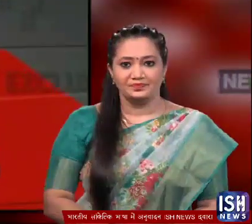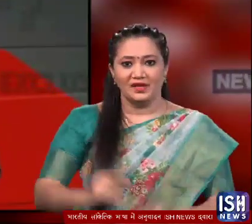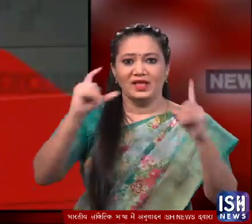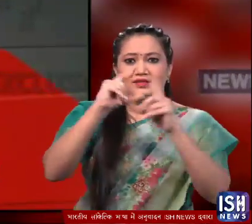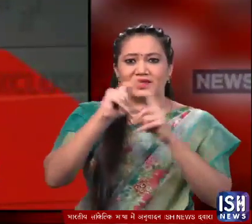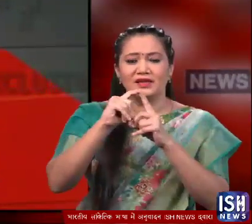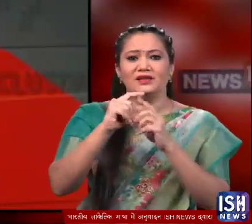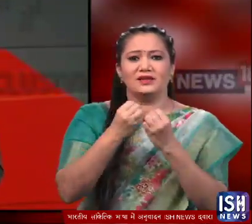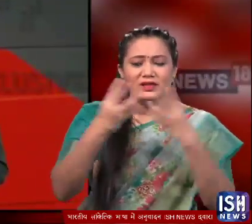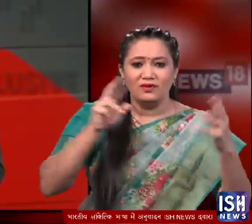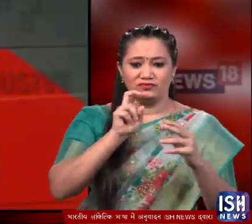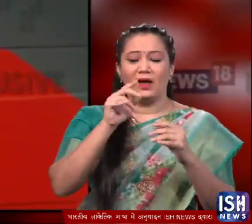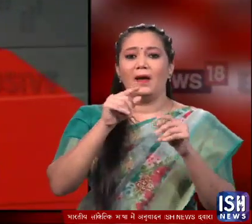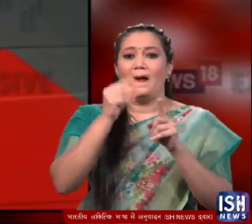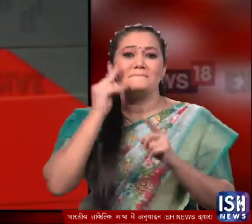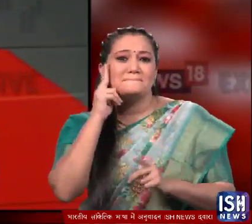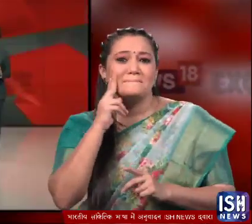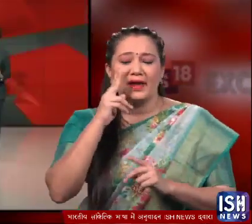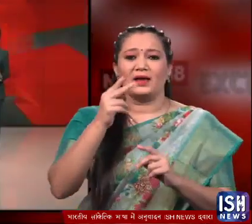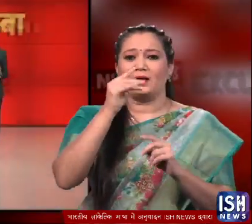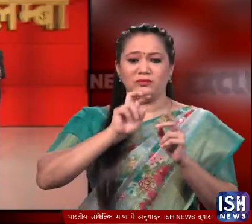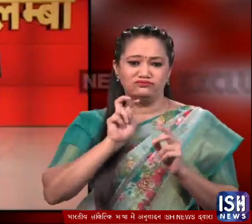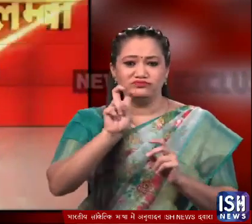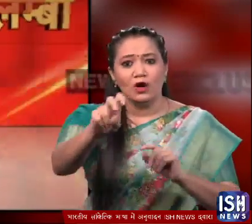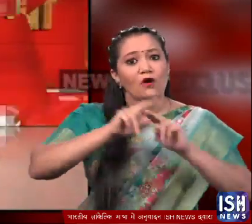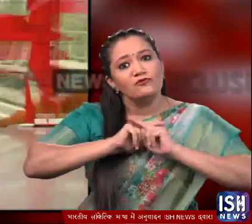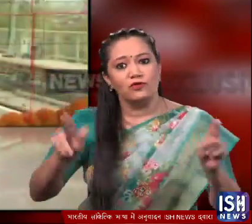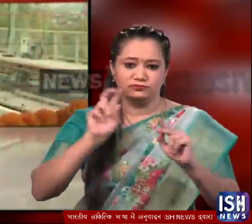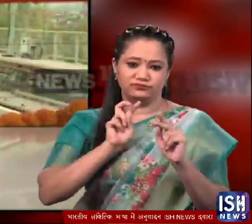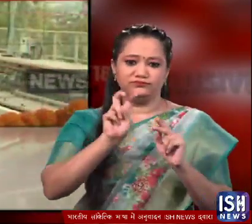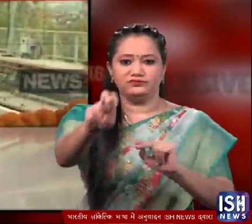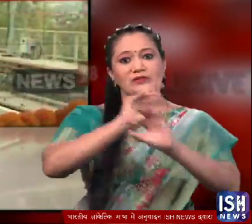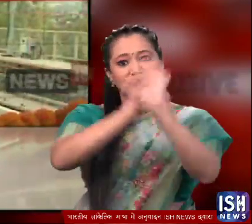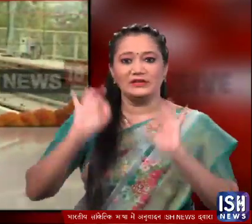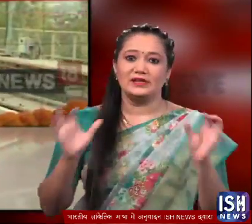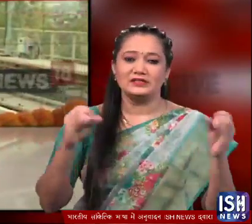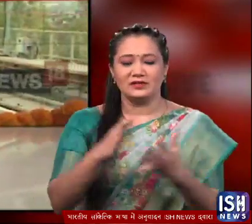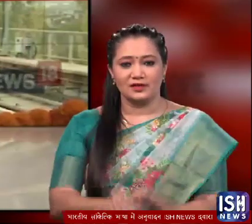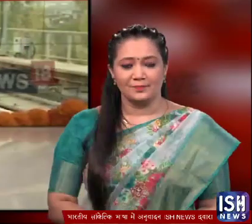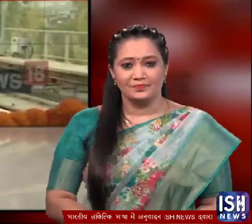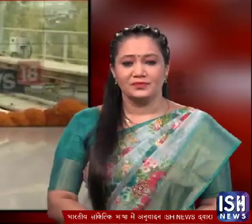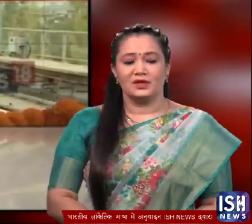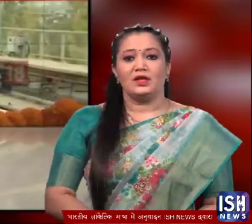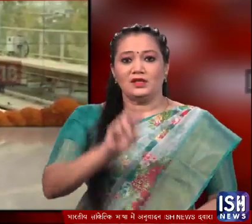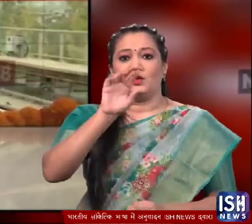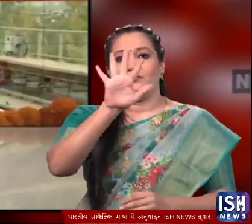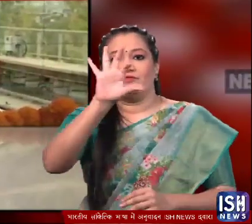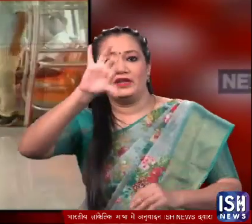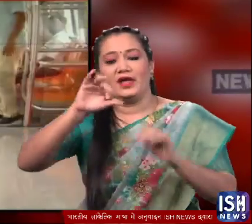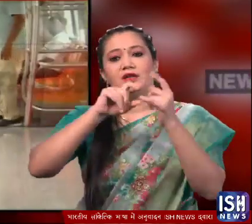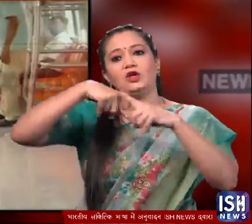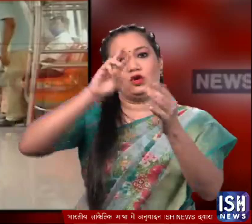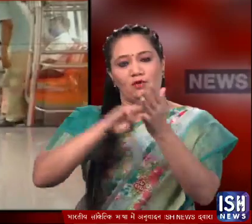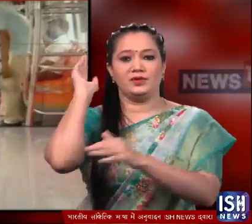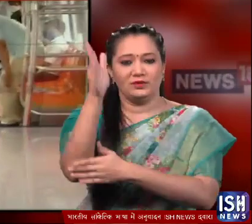में पिंक लाइन मेट्रो अब अपने पूरे रूट पर दौड़ना शुरू हो गई। अब पिंक लाइन मेट्रो का सफर 59 किलोमीटर का हो गया है और इसी